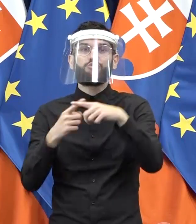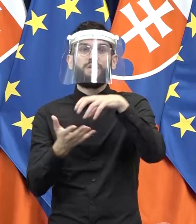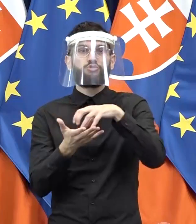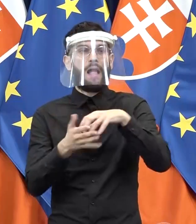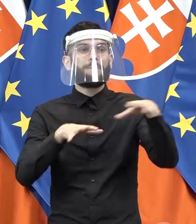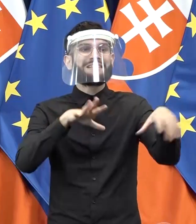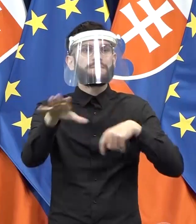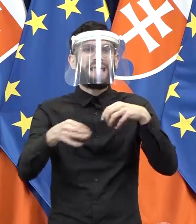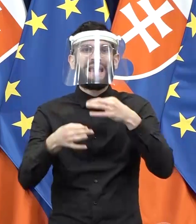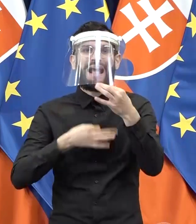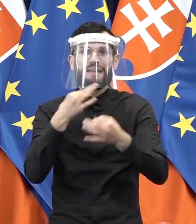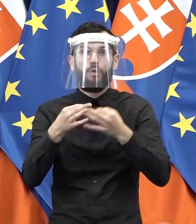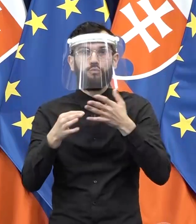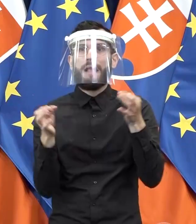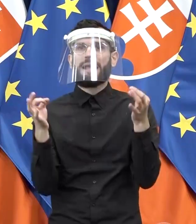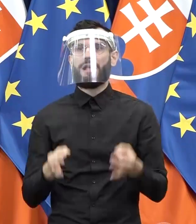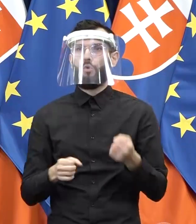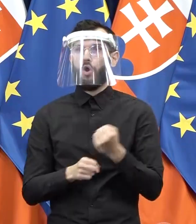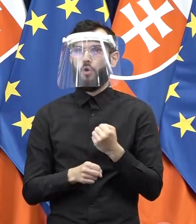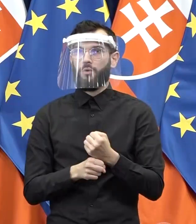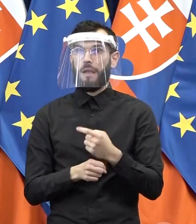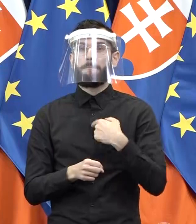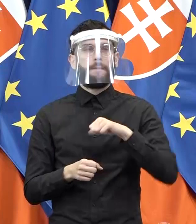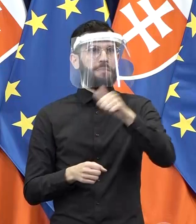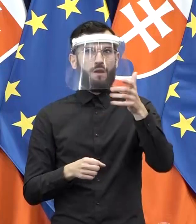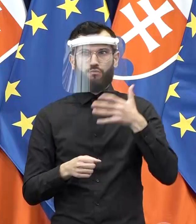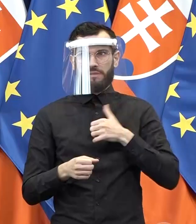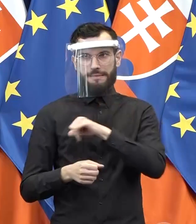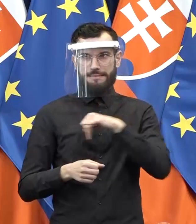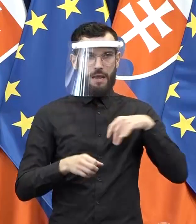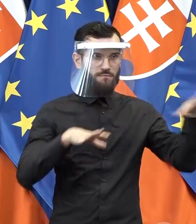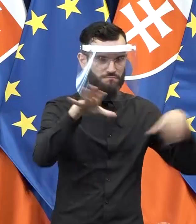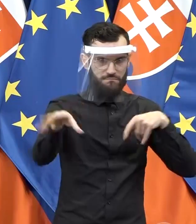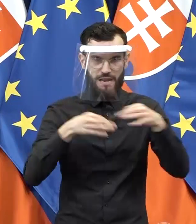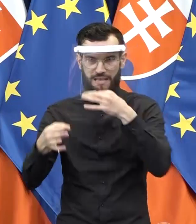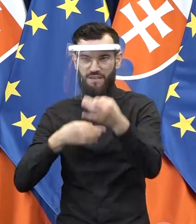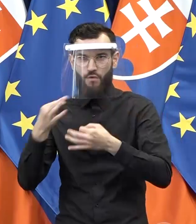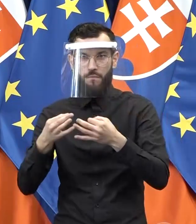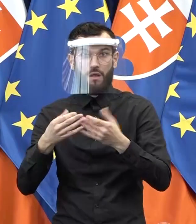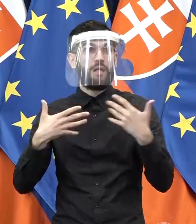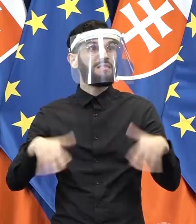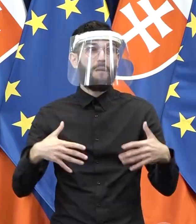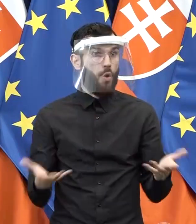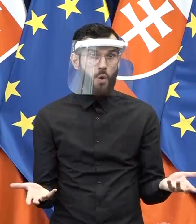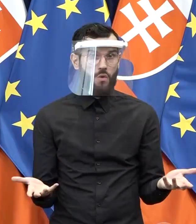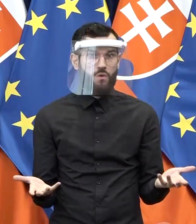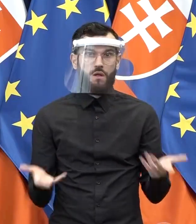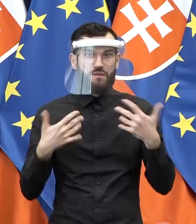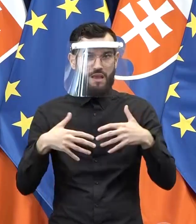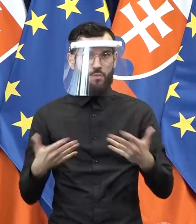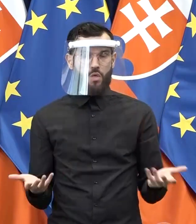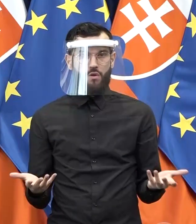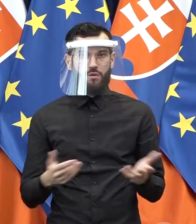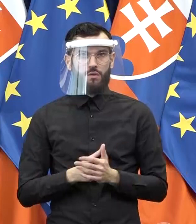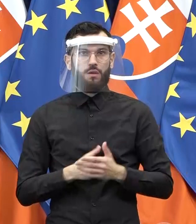informácie. Je už nám zjednodušiť tú prácu. My sme si teraz museli zhromažďovať tie informácie, lebo jednoducho neboli k dispozícii.